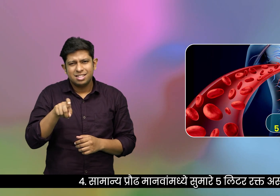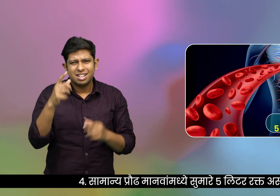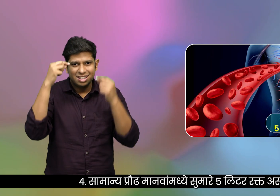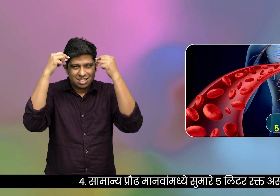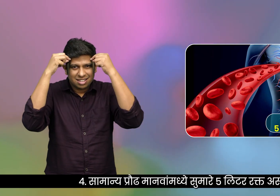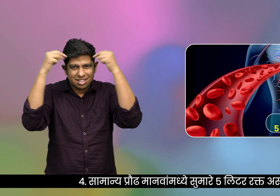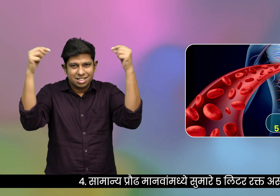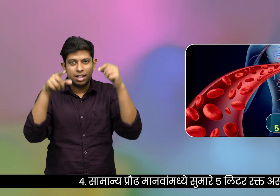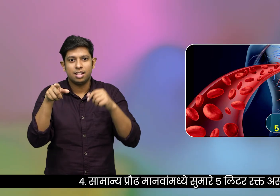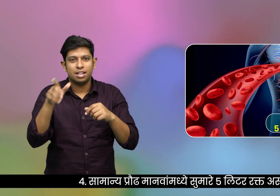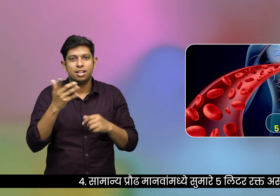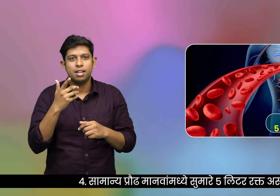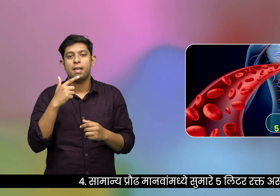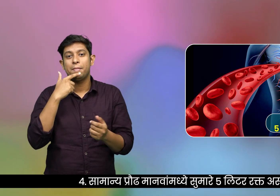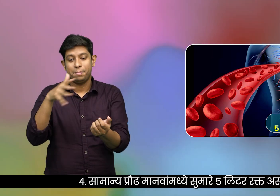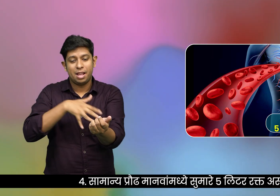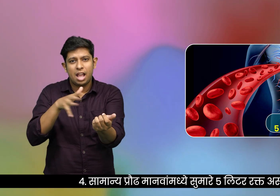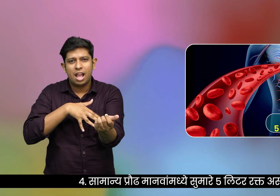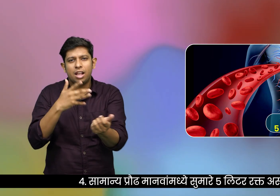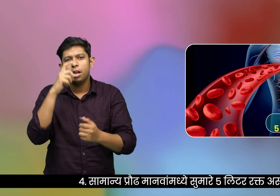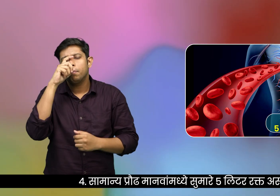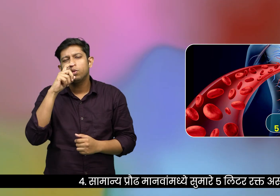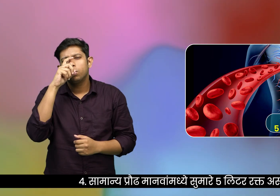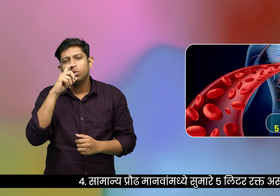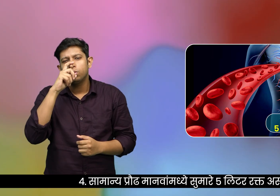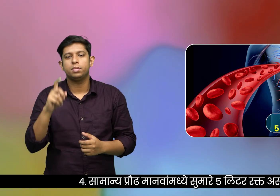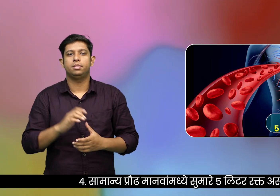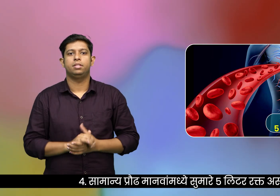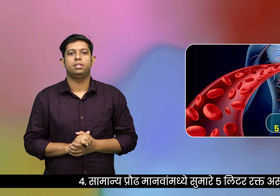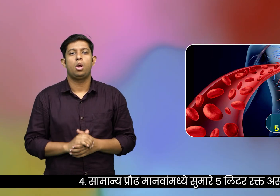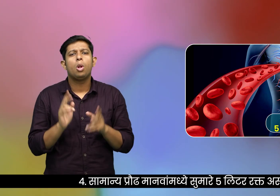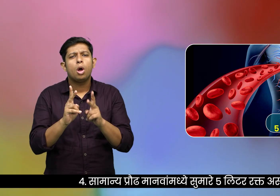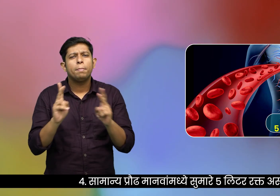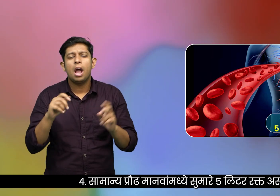सामान्य प्रौढ मानवांमध्ये सुमारे 5 लिटर रक्त असते.